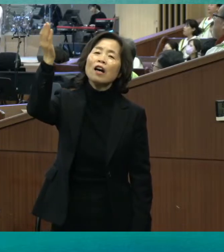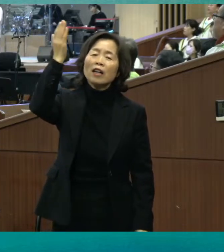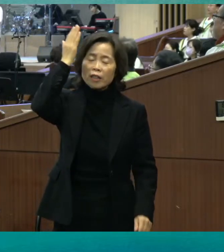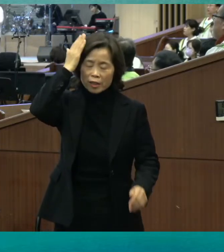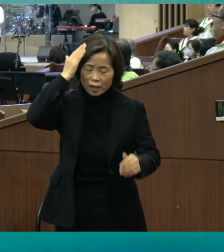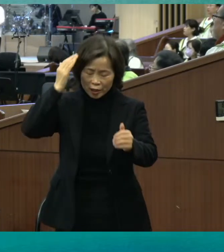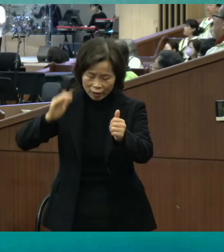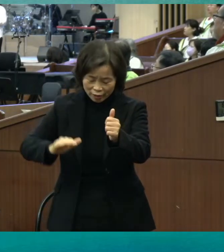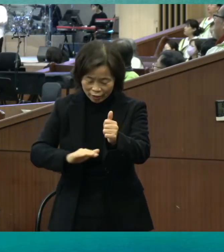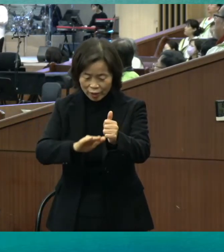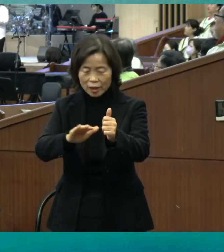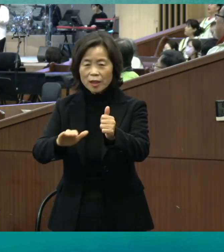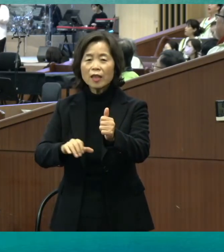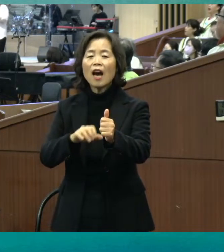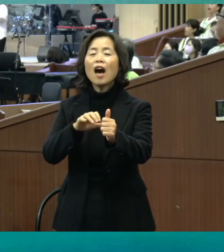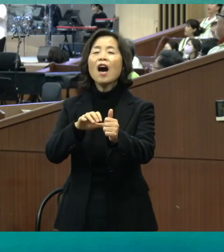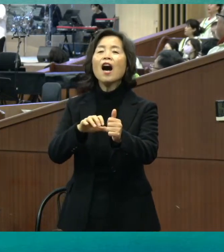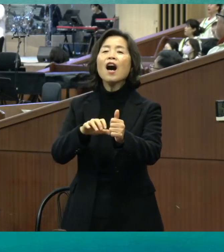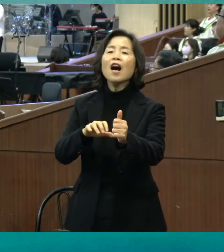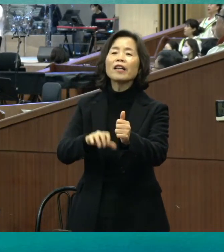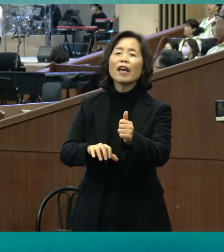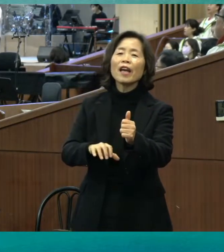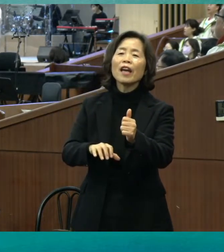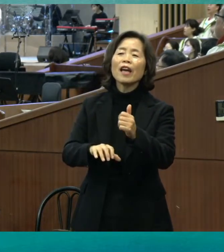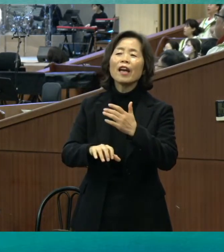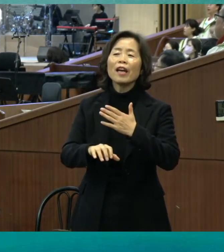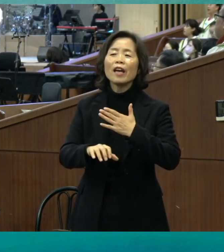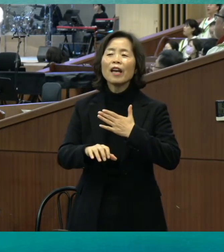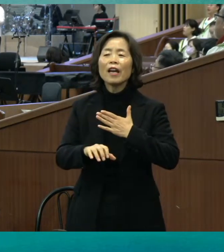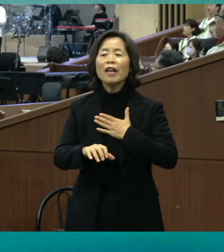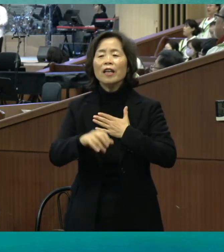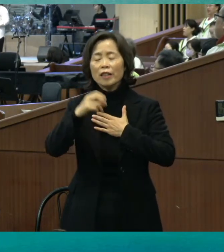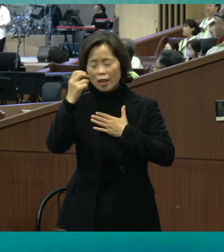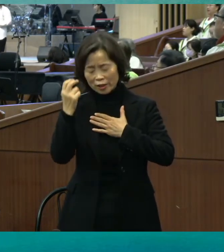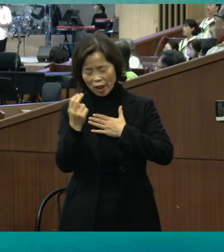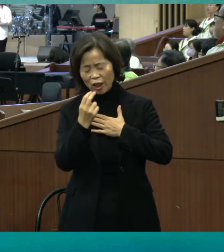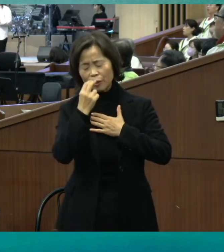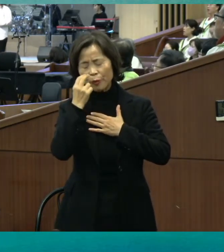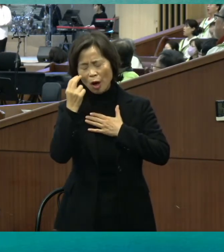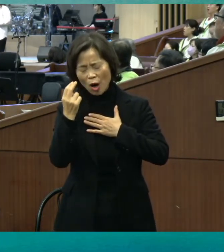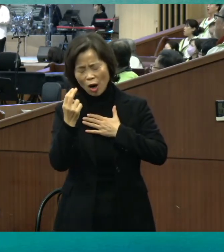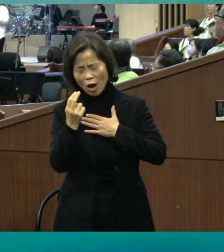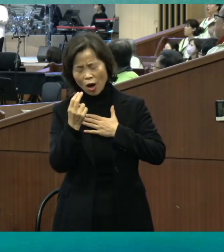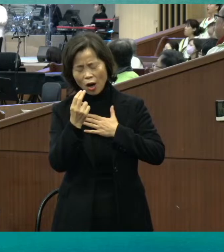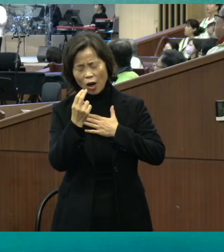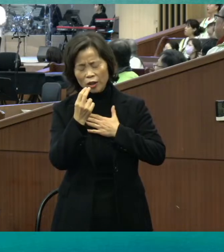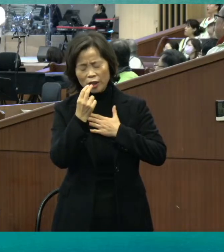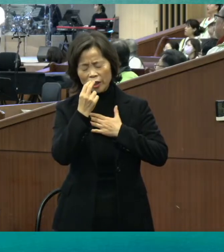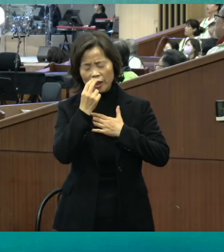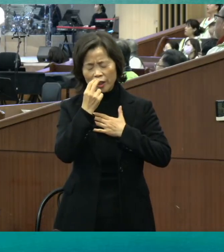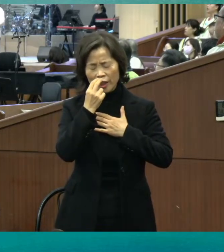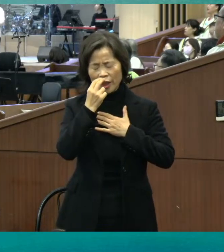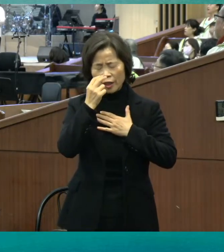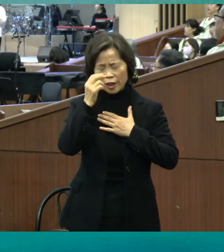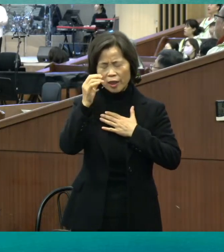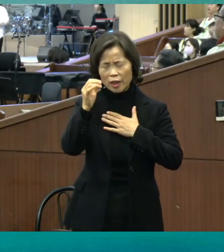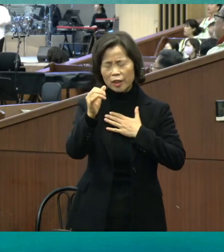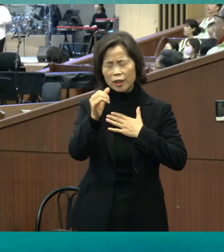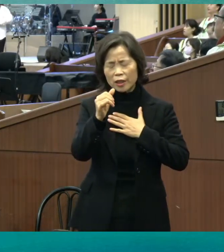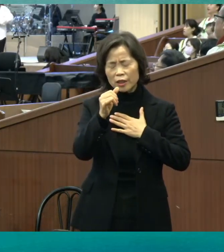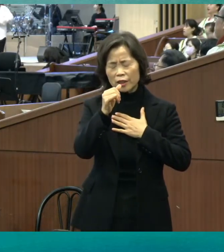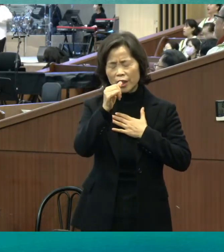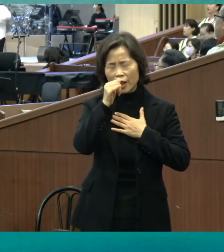그 그늘 아래 내 생명이 내 아무도